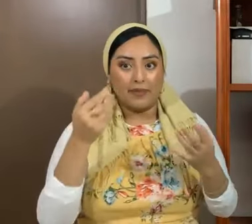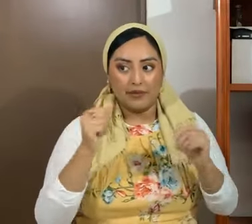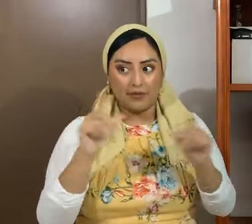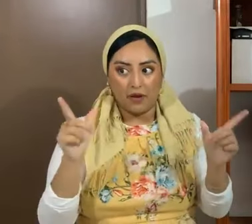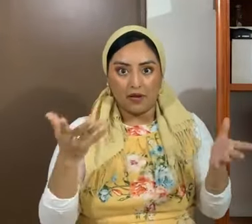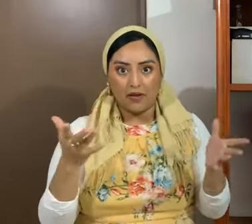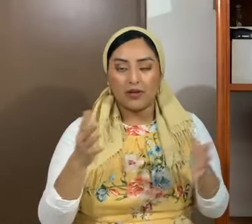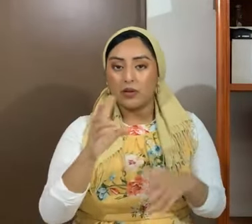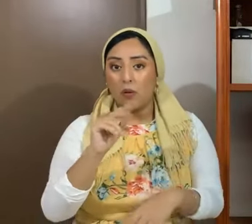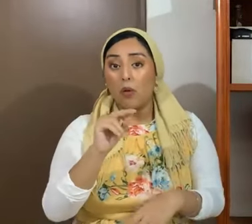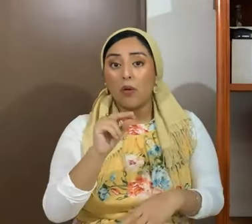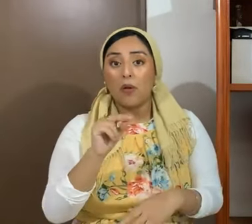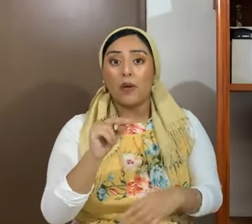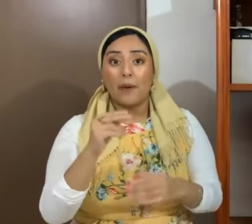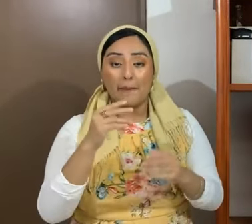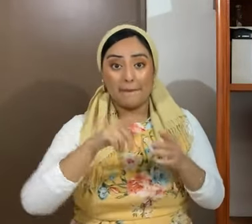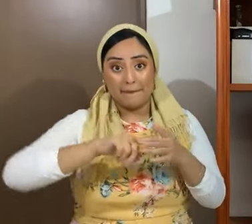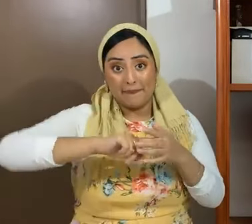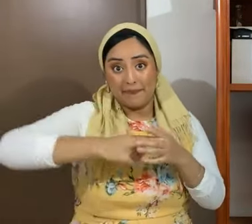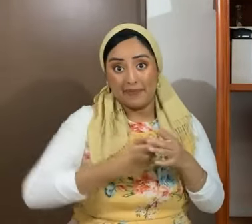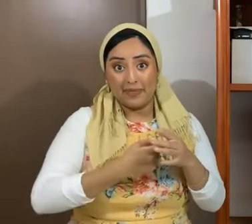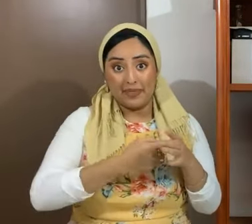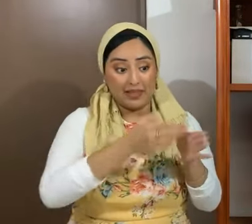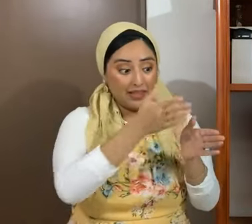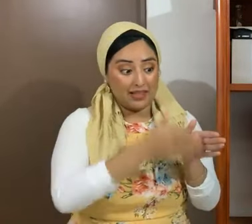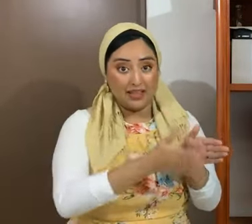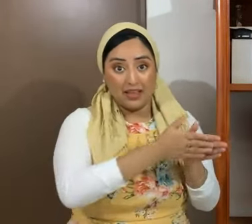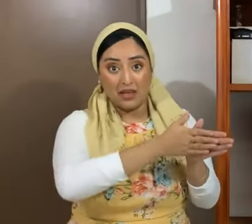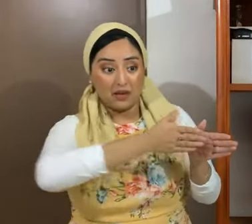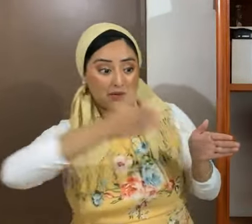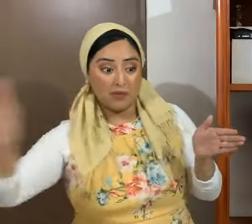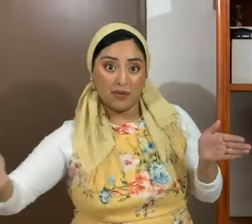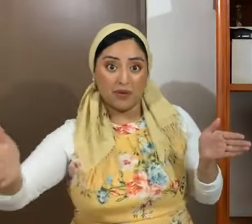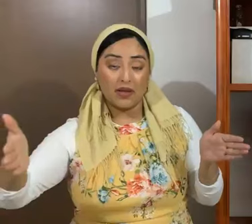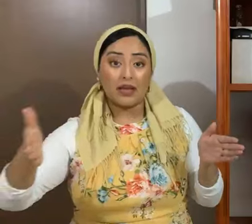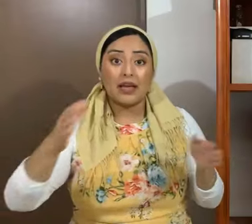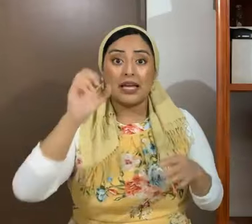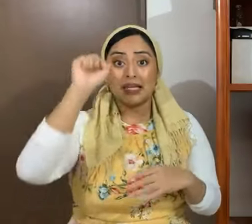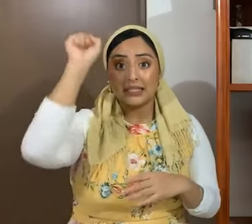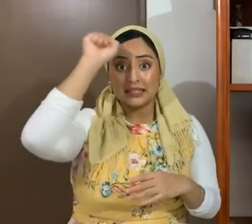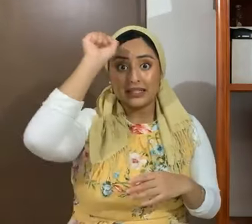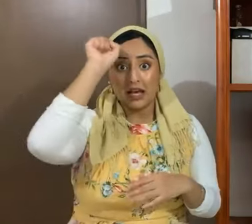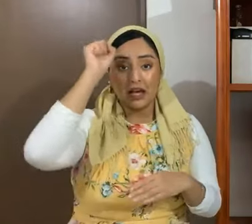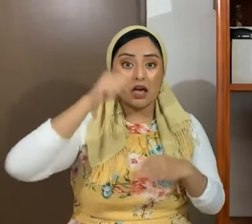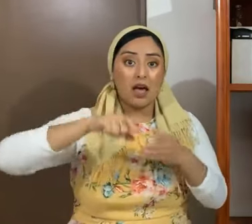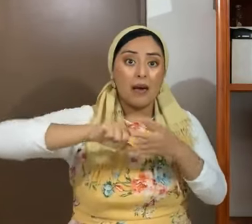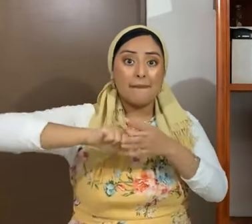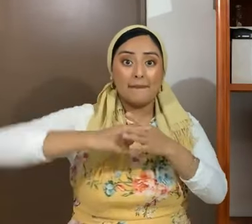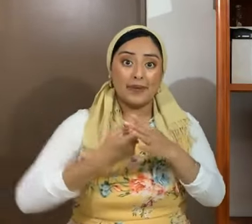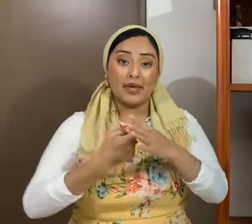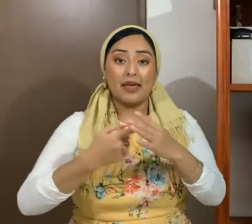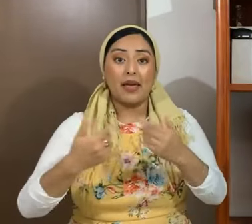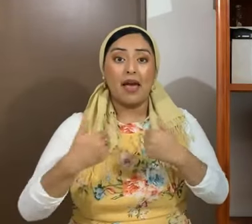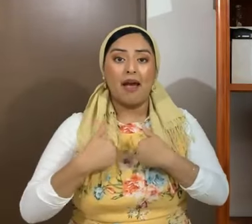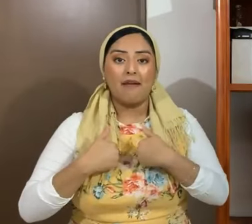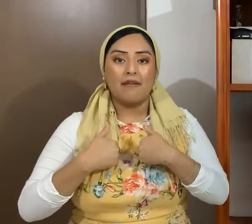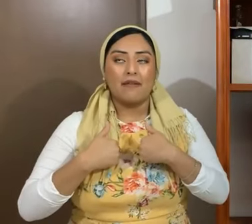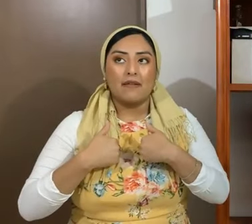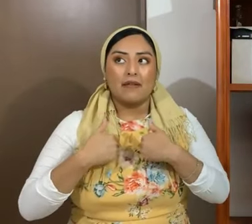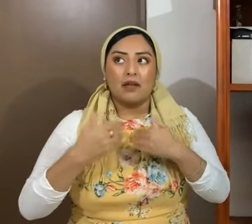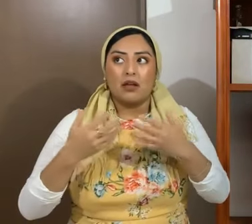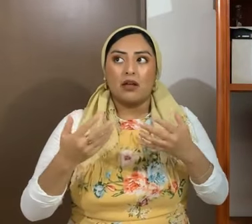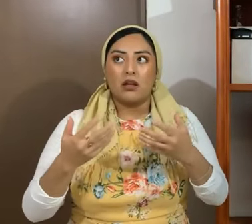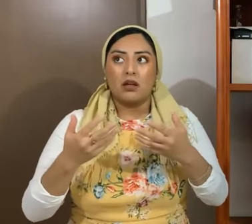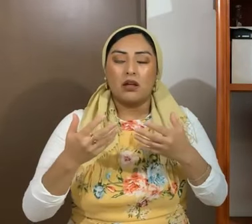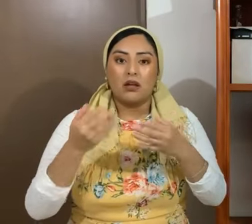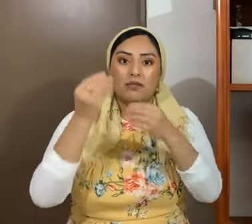más es eso? No. A partir de este momento, Sara empieza a tener, ¿por qué no decirlo así?,